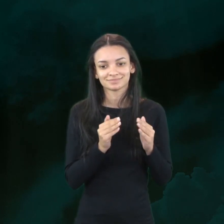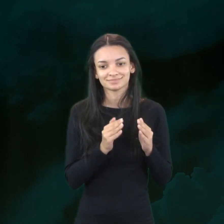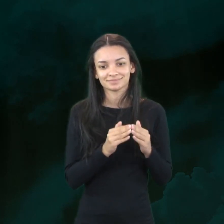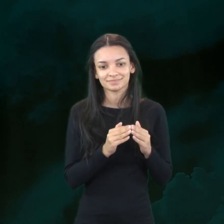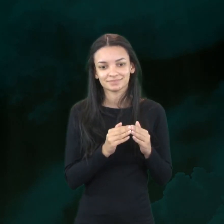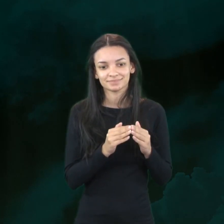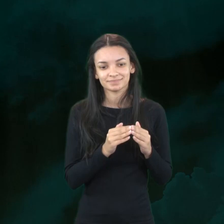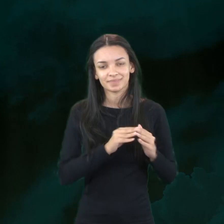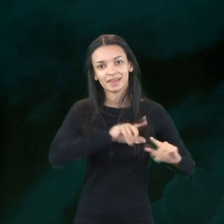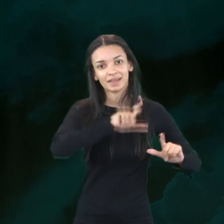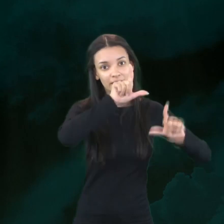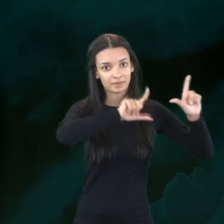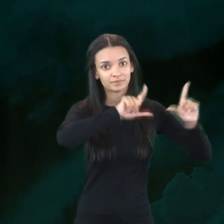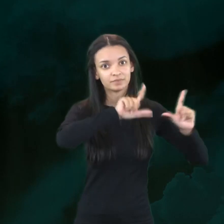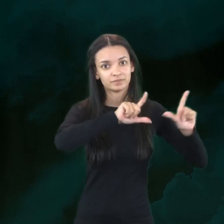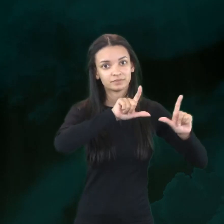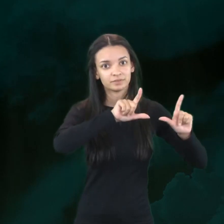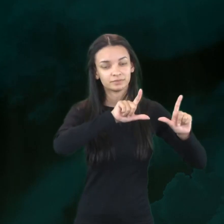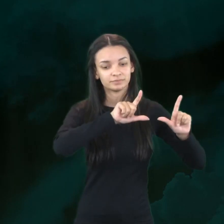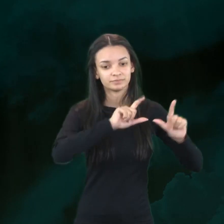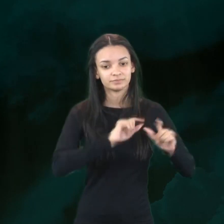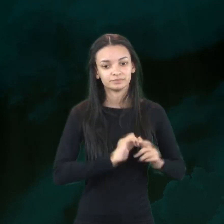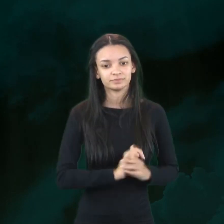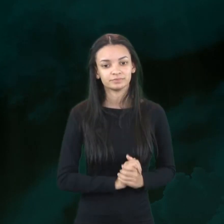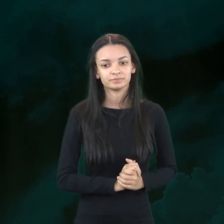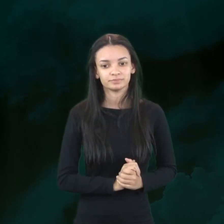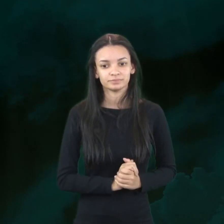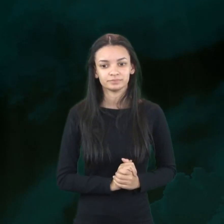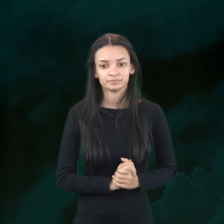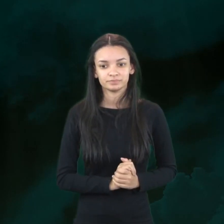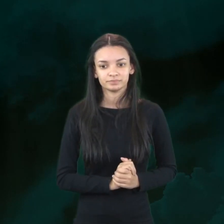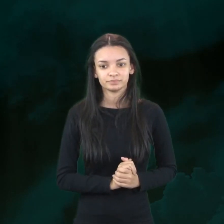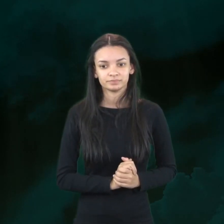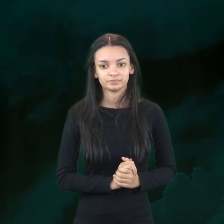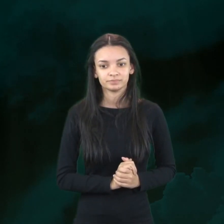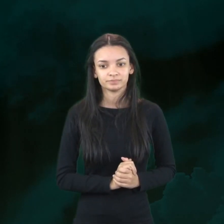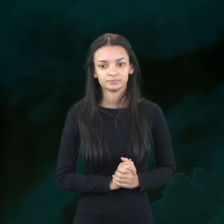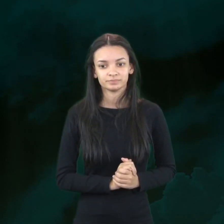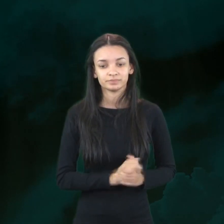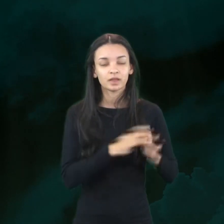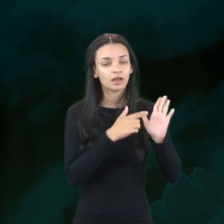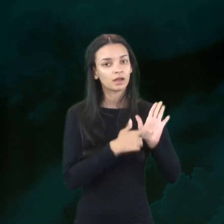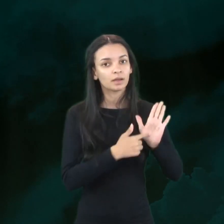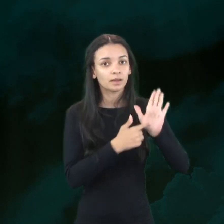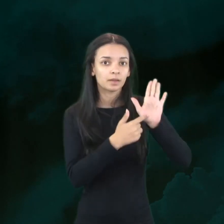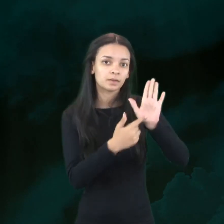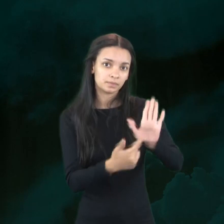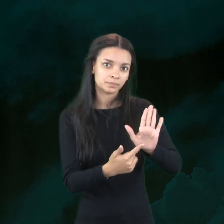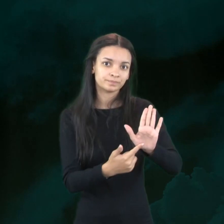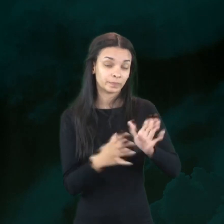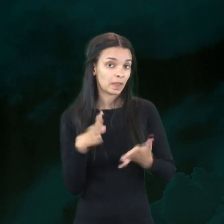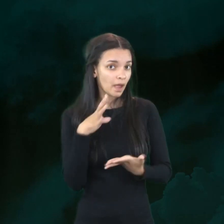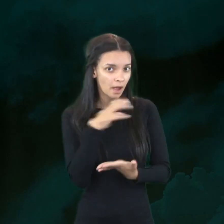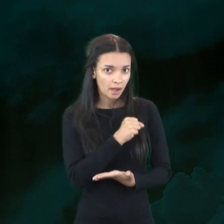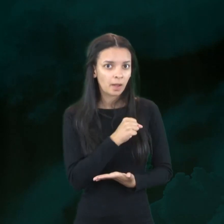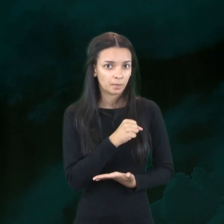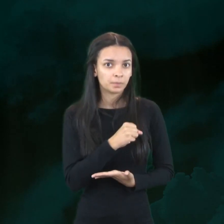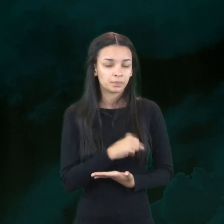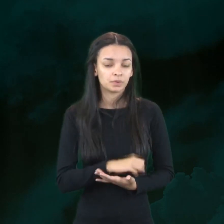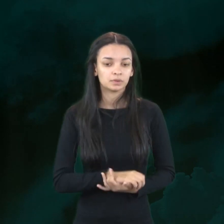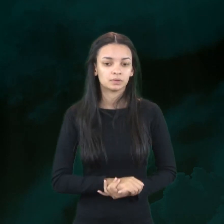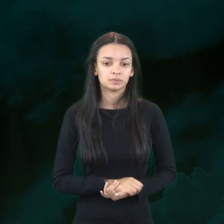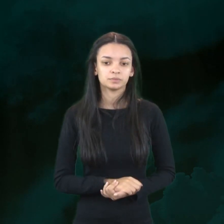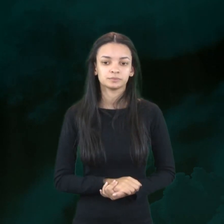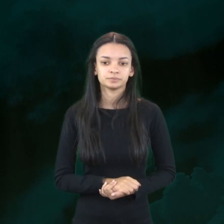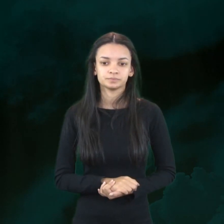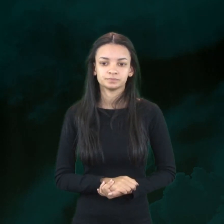passa aqui para mim o slide daqueles itens. Eu vou apresentar para vocês rapidamente o que consiste